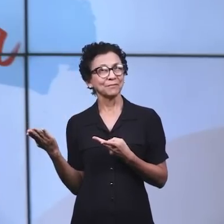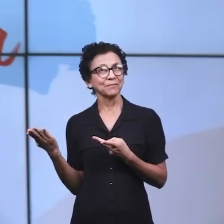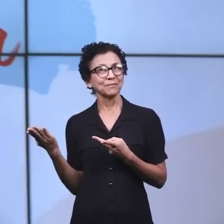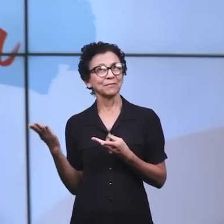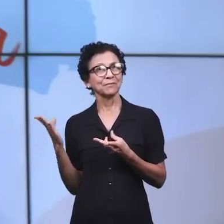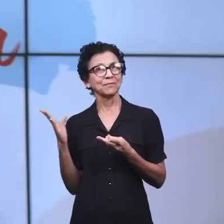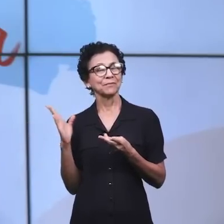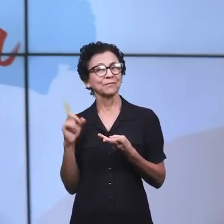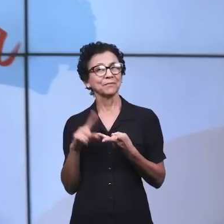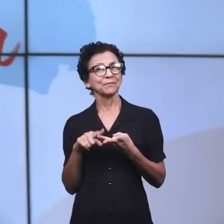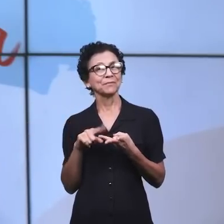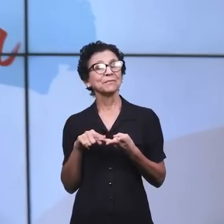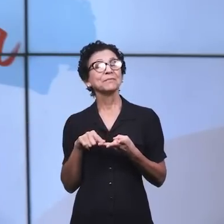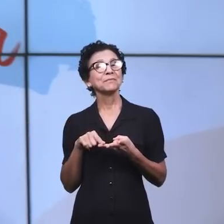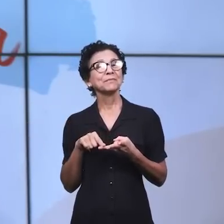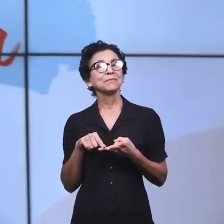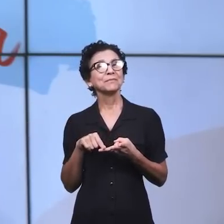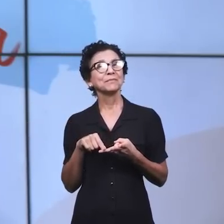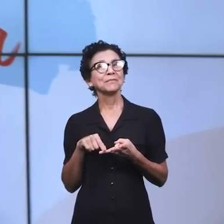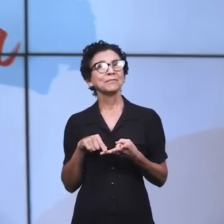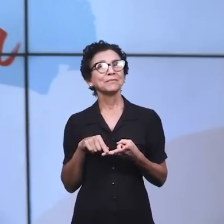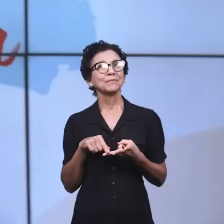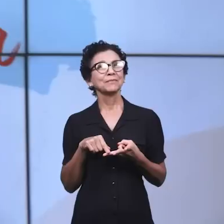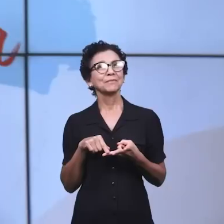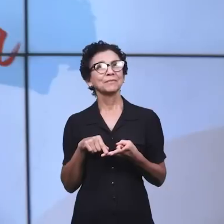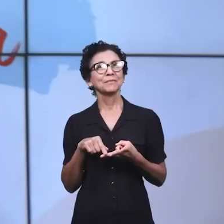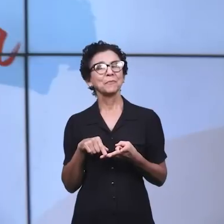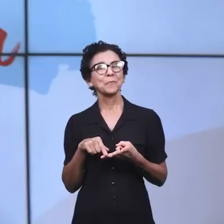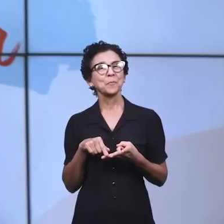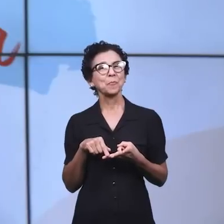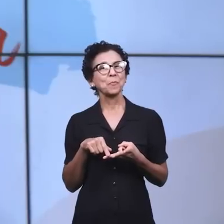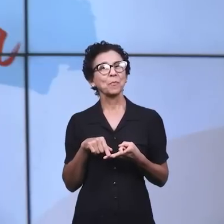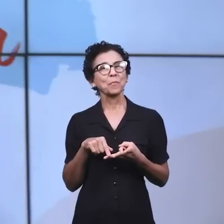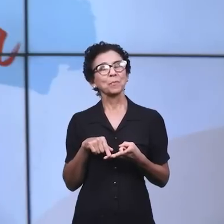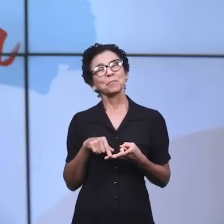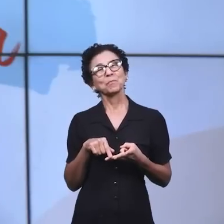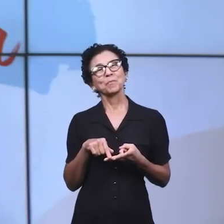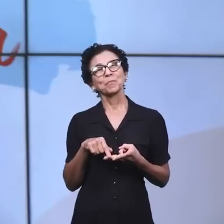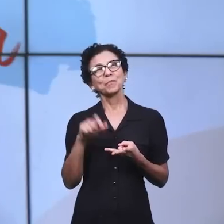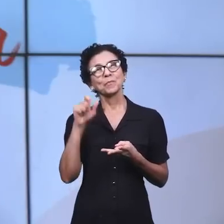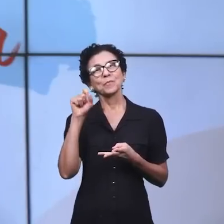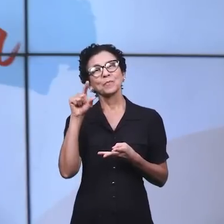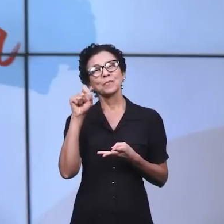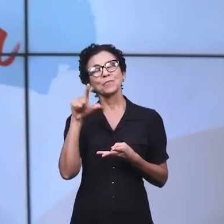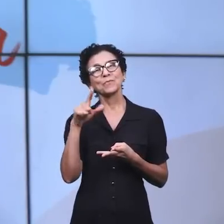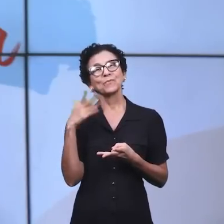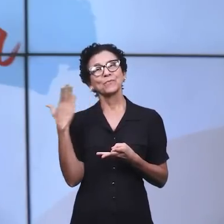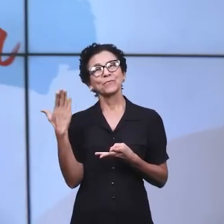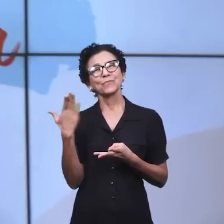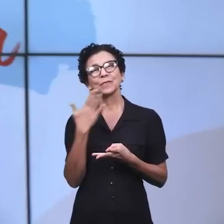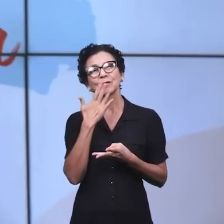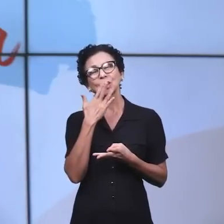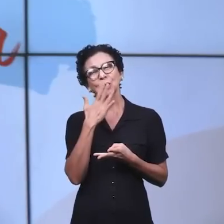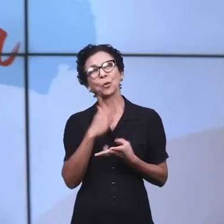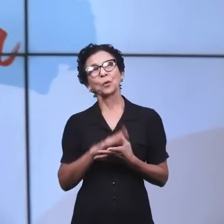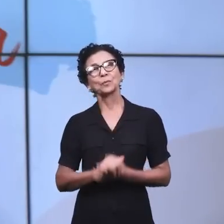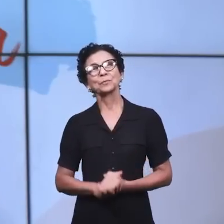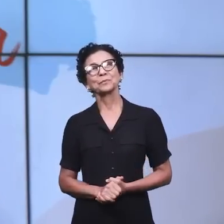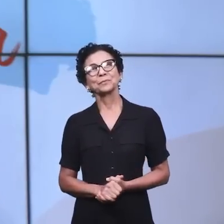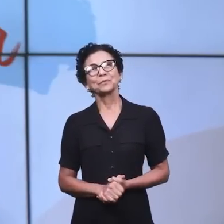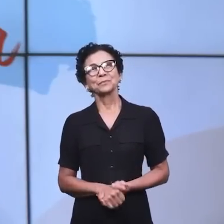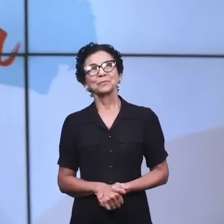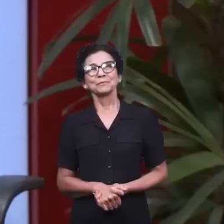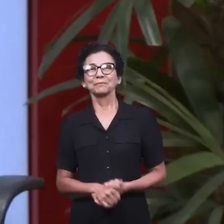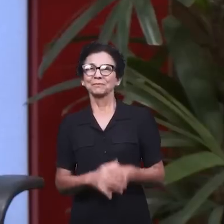nunca. E o sinal de azul, que era a cor azul. Amém? A paz